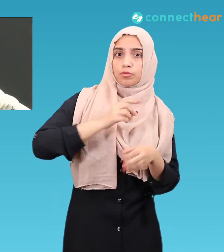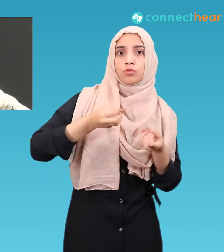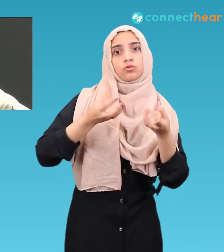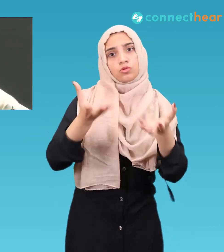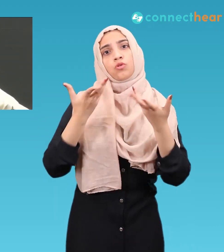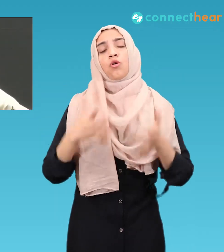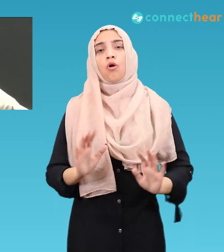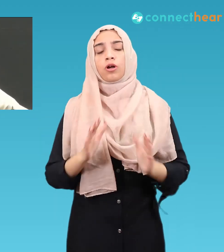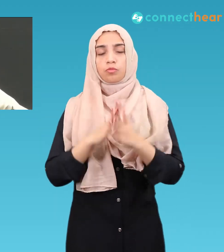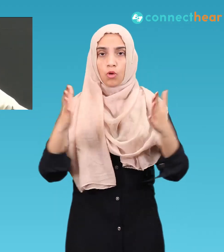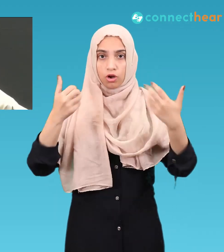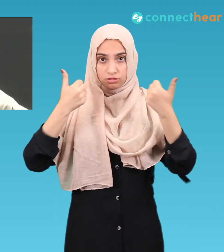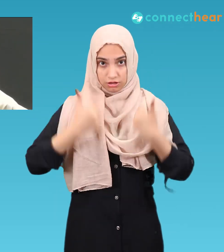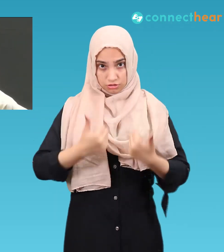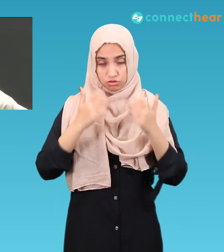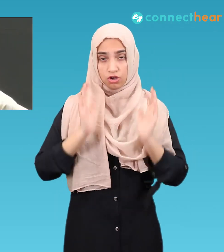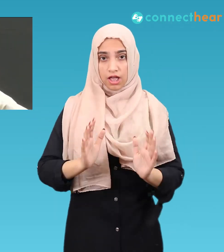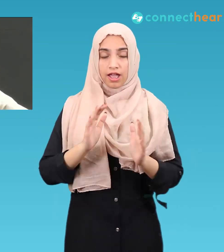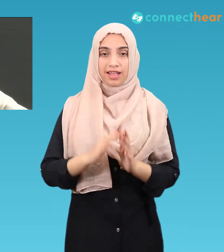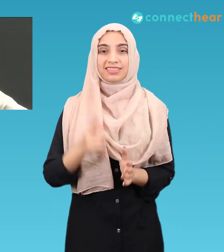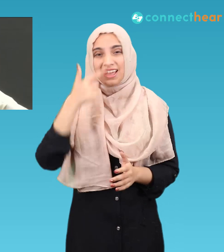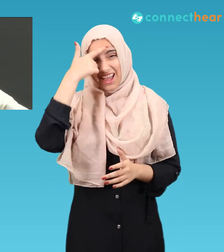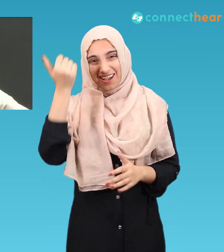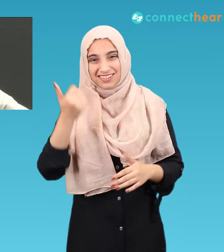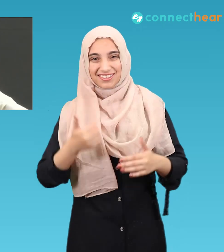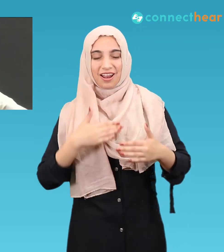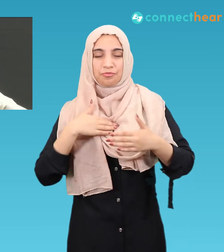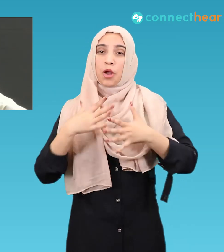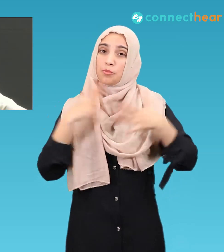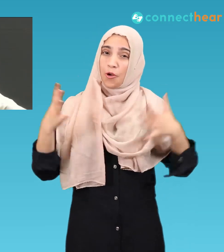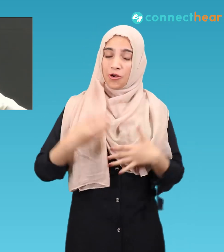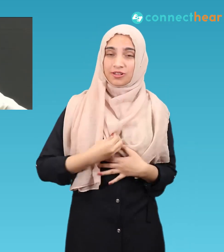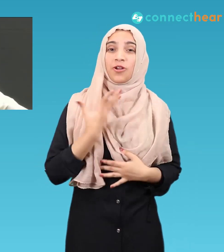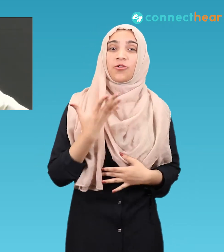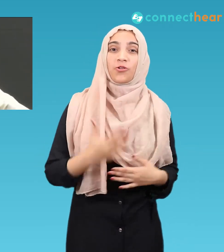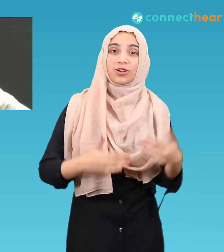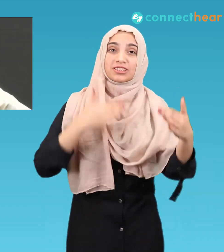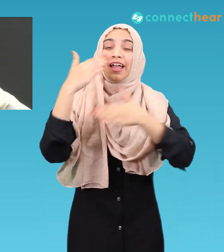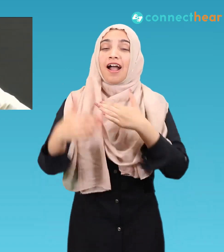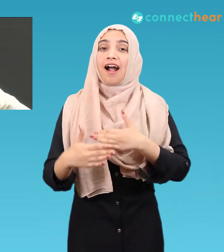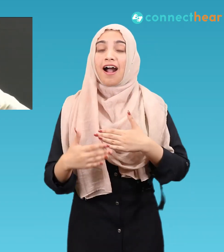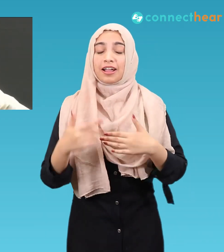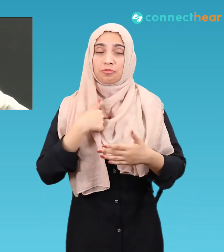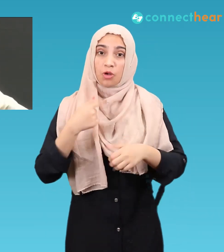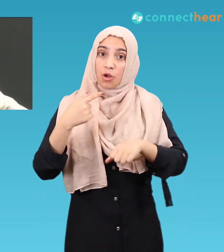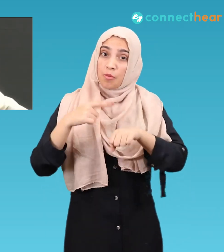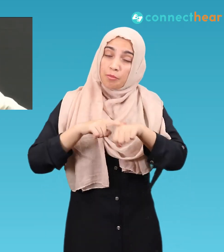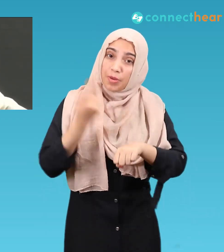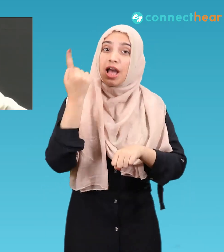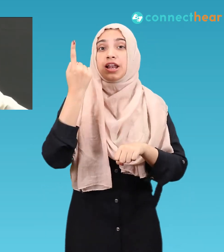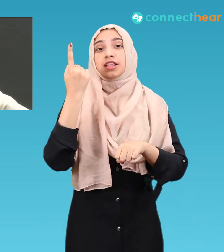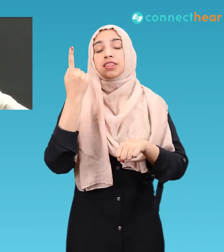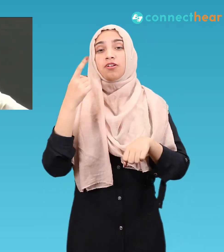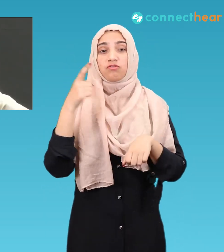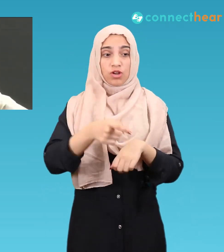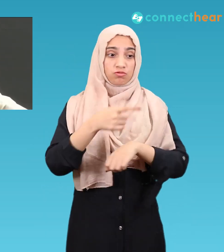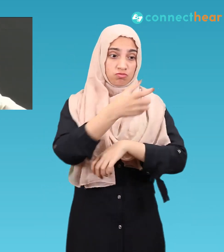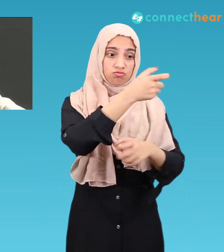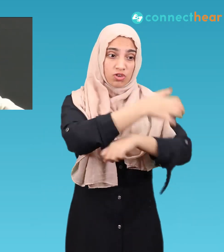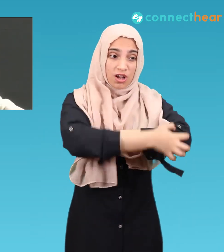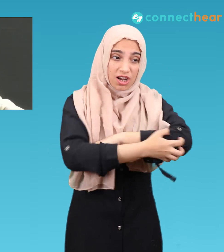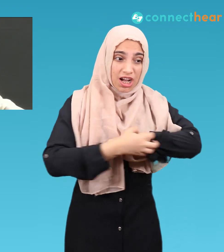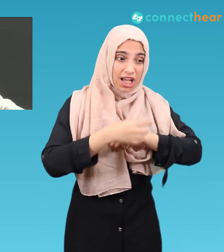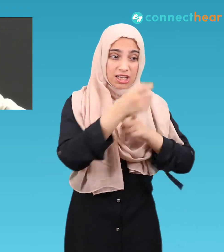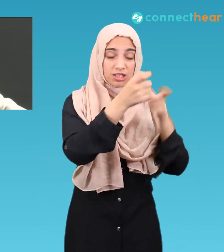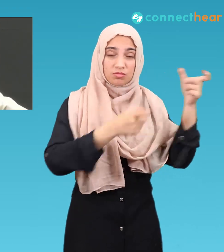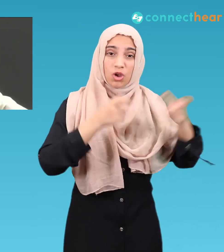ہے، مجھے خوشی اس چیز کی یہ ہے کہ ایک پہلی دفعہ ہم اپنے اس طبقے کو، جو میں پھر سے کہہ رہا ہوں جن کے پاس کبھی